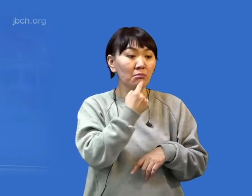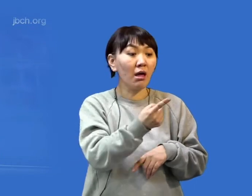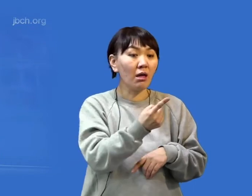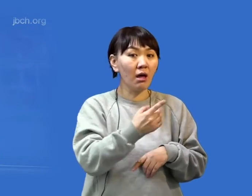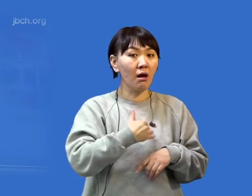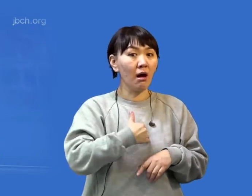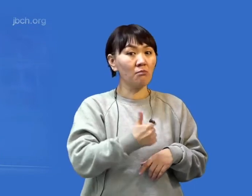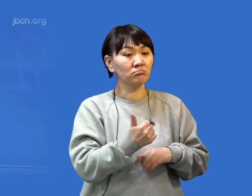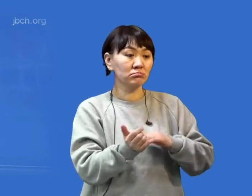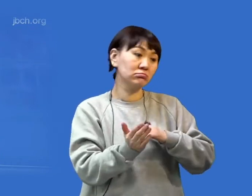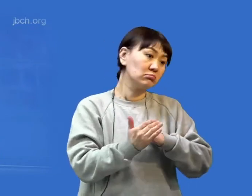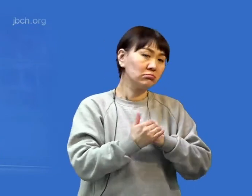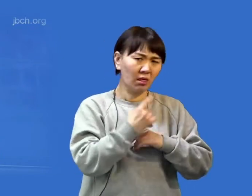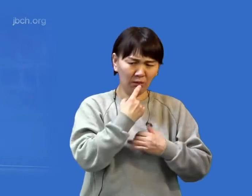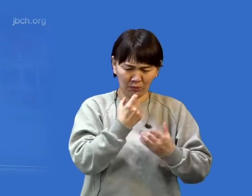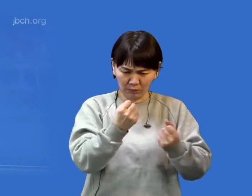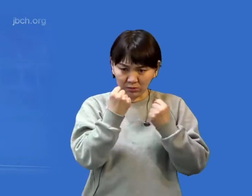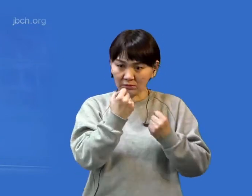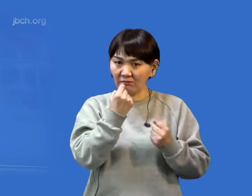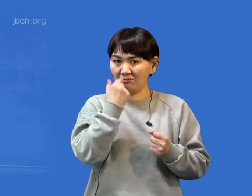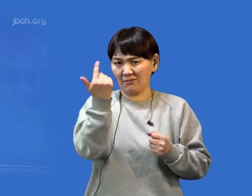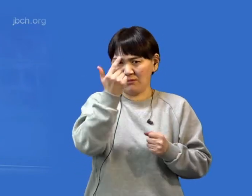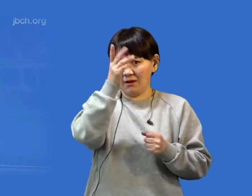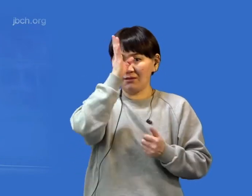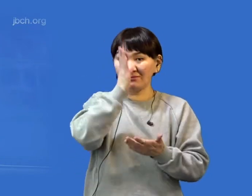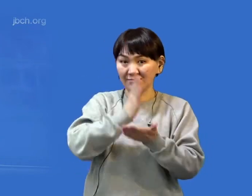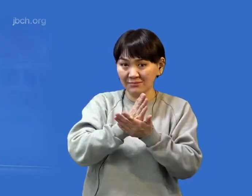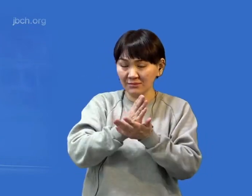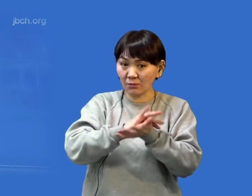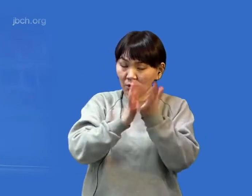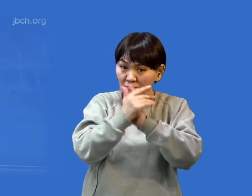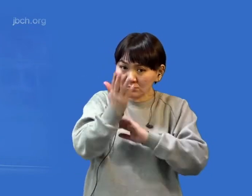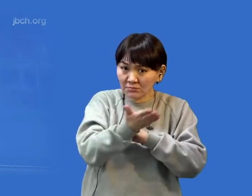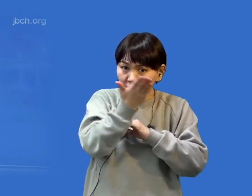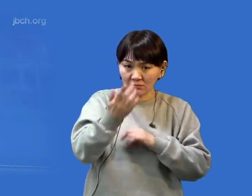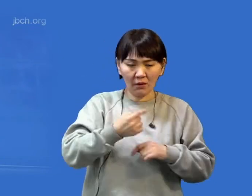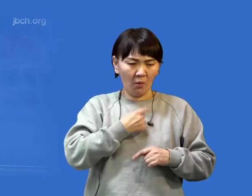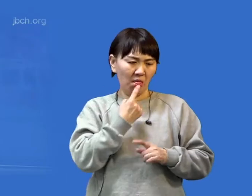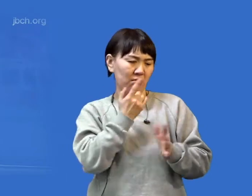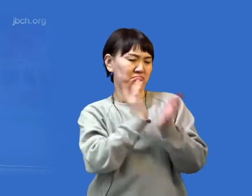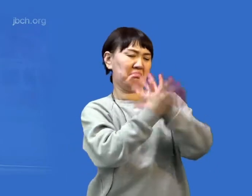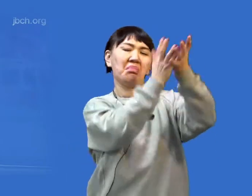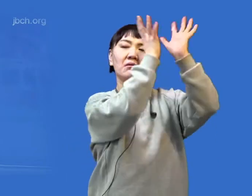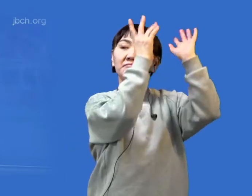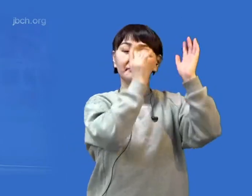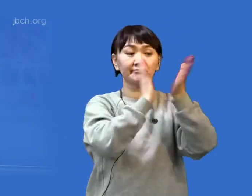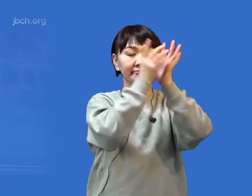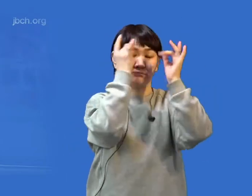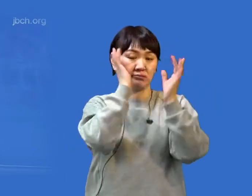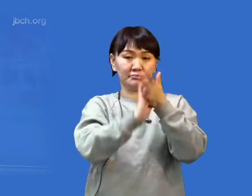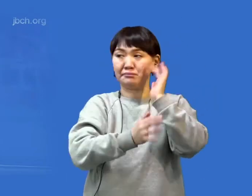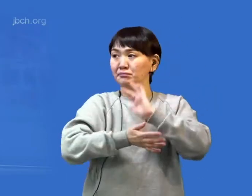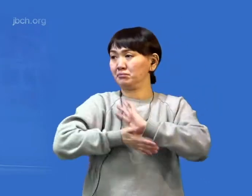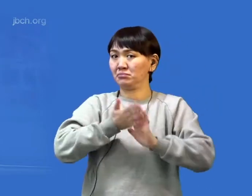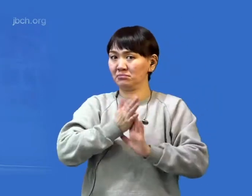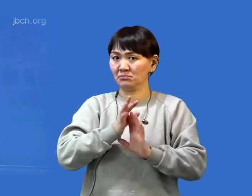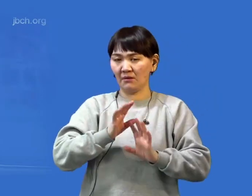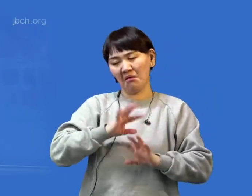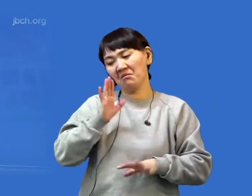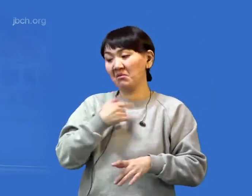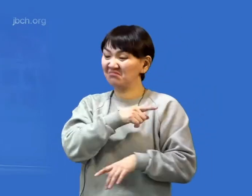байна. Аимшигтай байгаа гэж байна. Тийм учраас энэ үгээ захирна гэдэг чинь маш чухал. Өөрийгөө захирах хэрэгтэй.